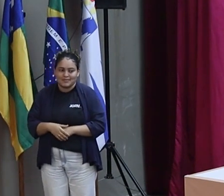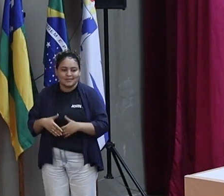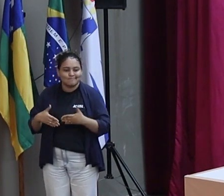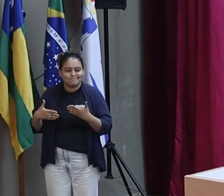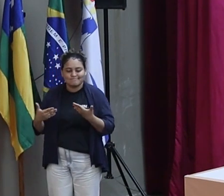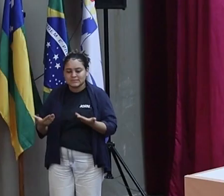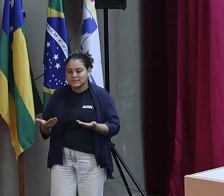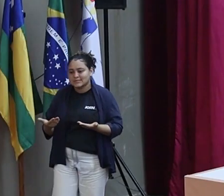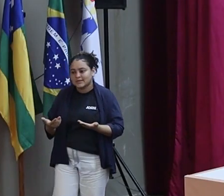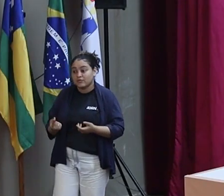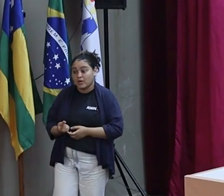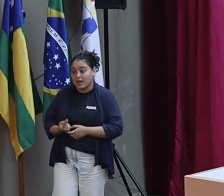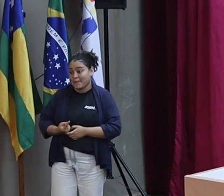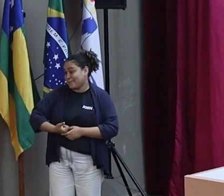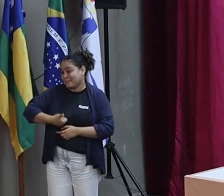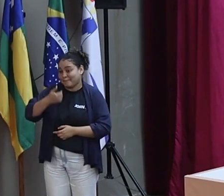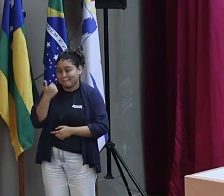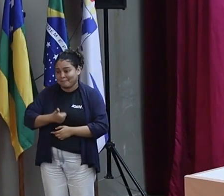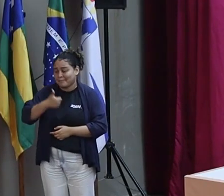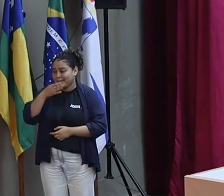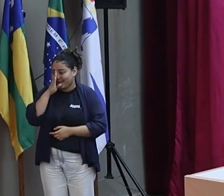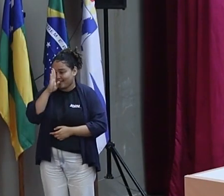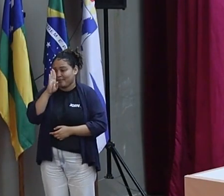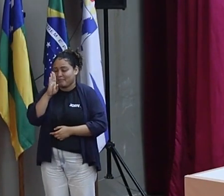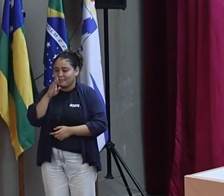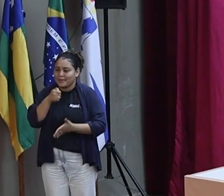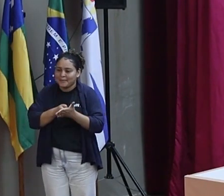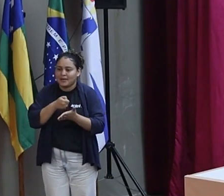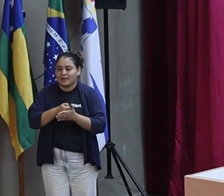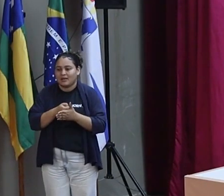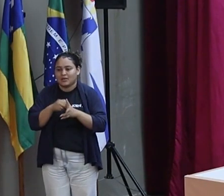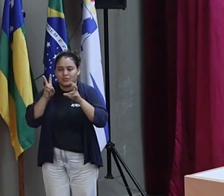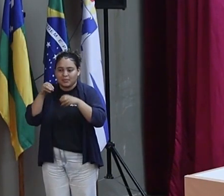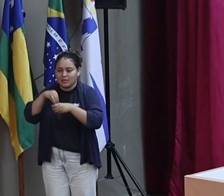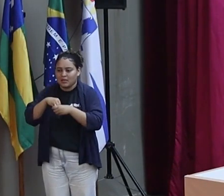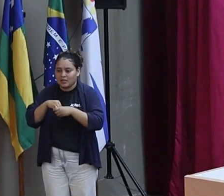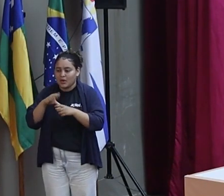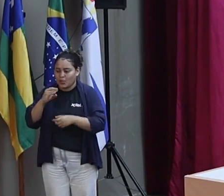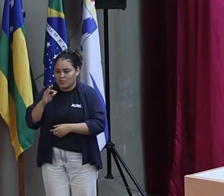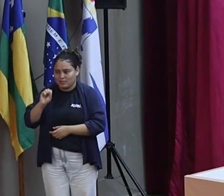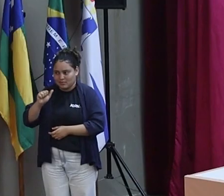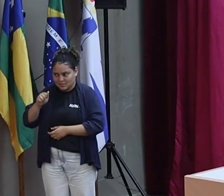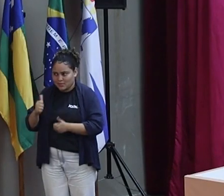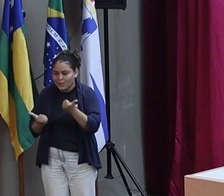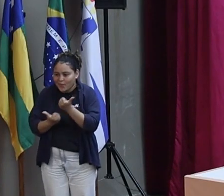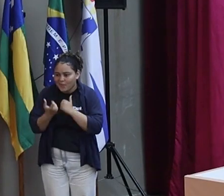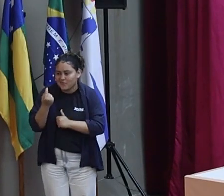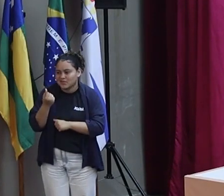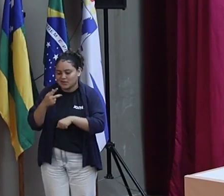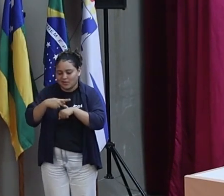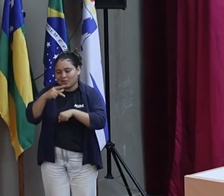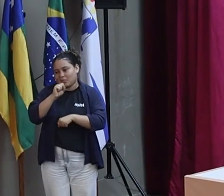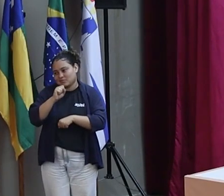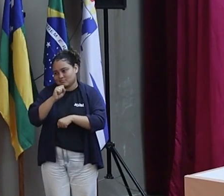uma das brigas, né? E principalmente a cota na pós-graduação, né? Que tem muito a ver também com a pesquisa, porque